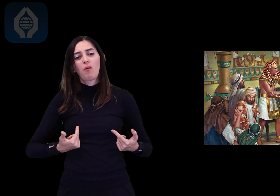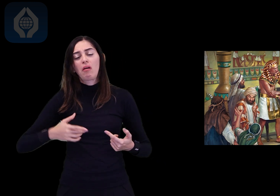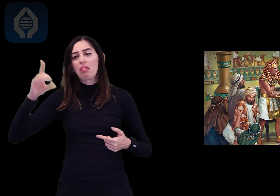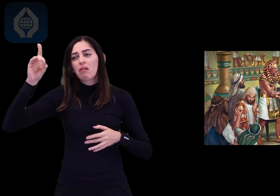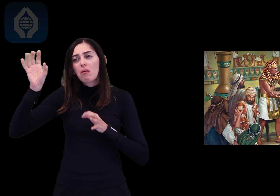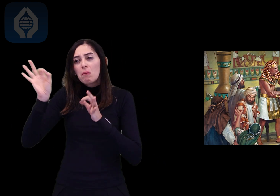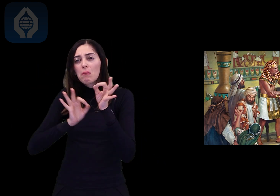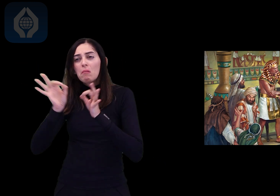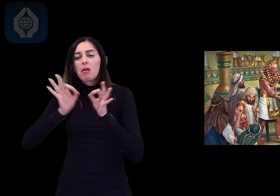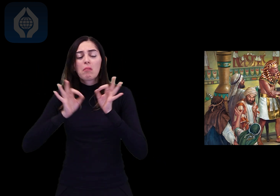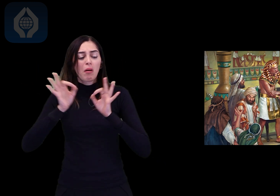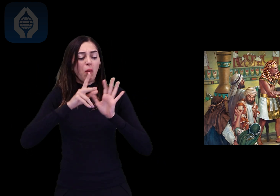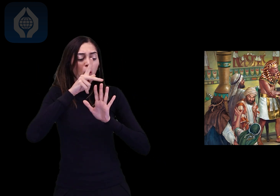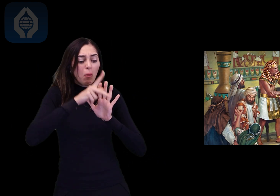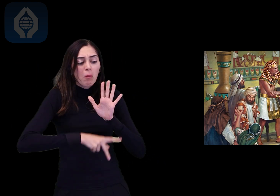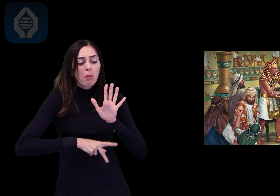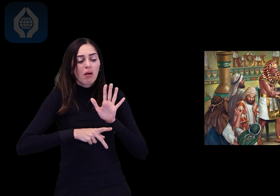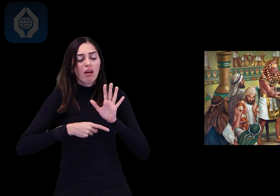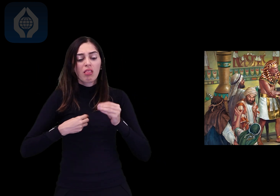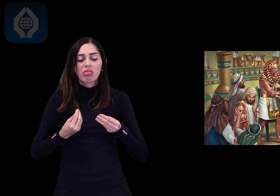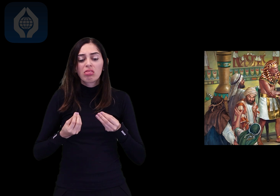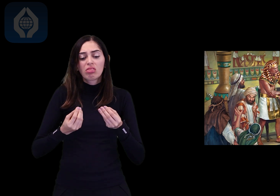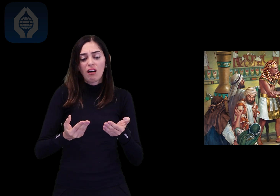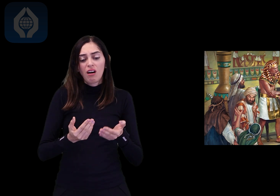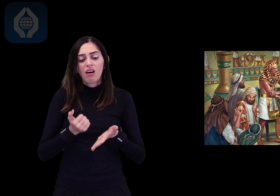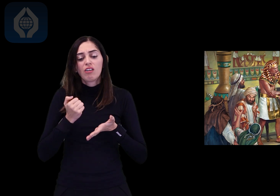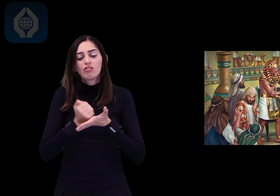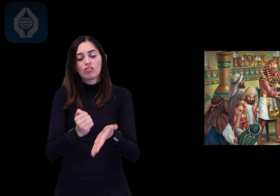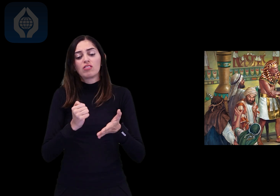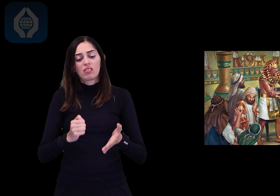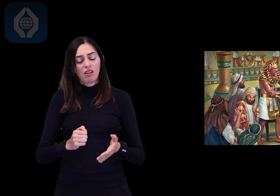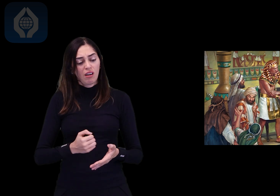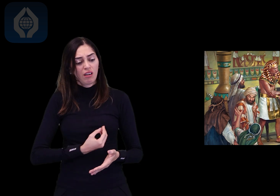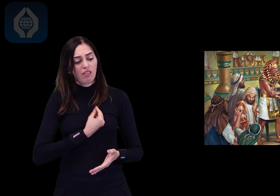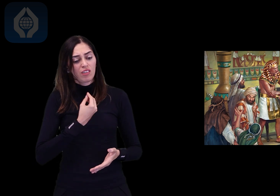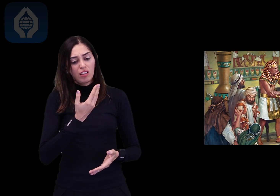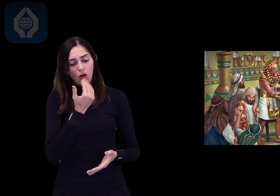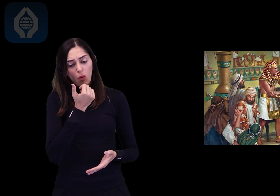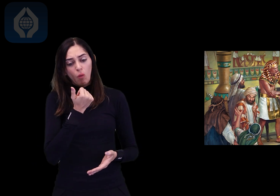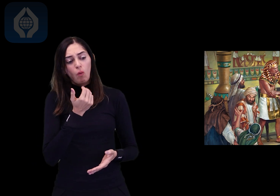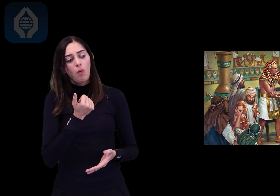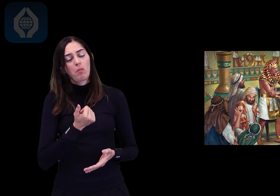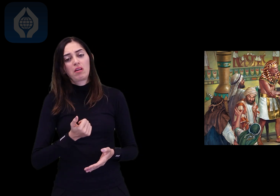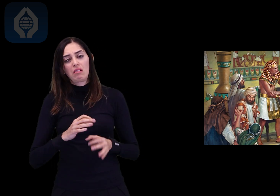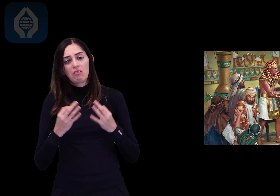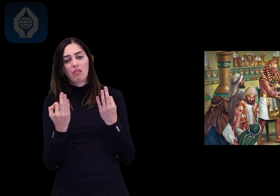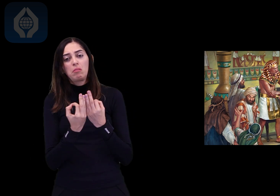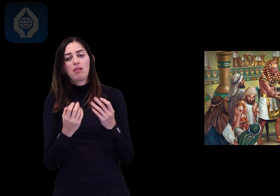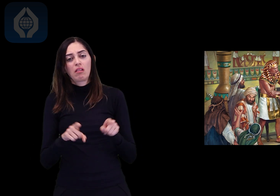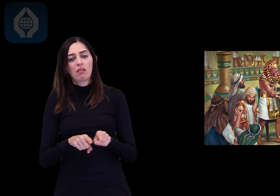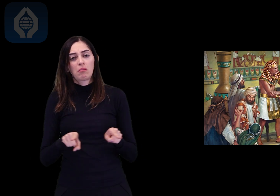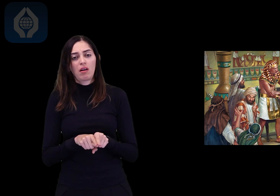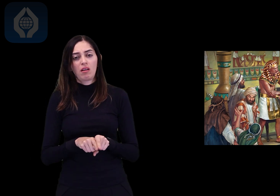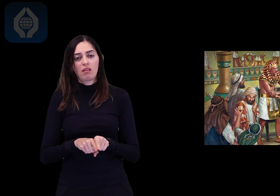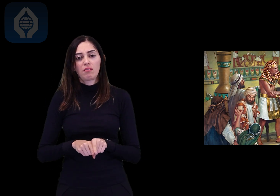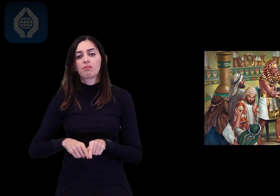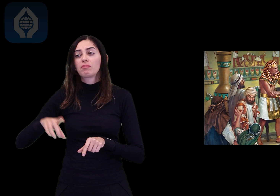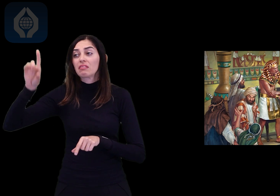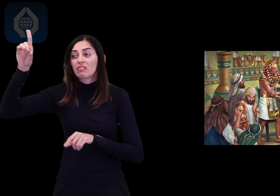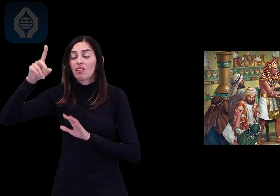aos israelitas na época da fome. Ele estava promovendo para os descendentes de Abrão e preservando a linhagem